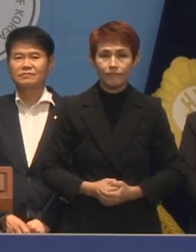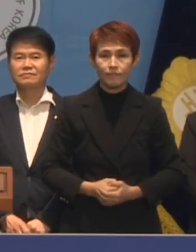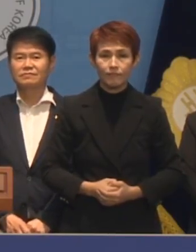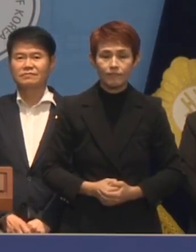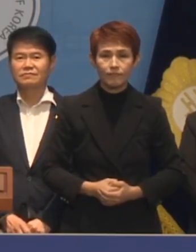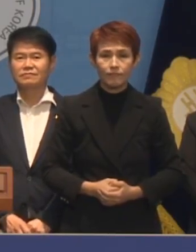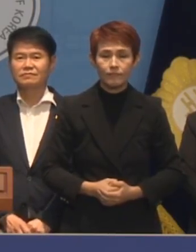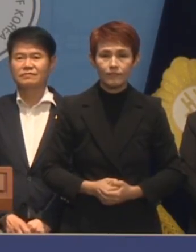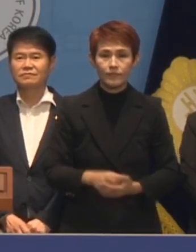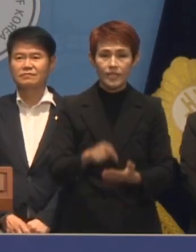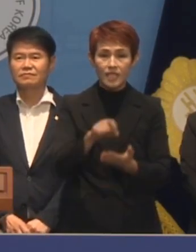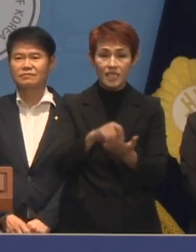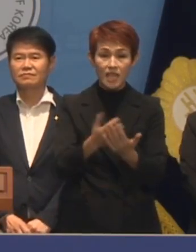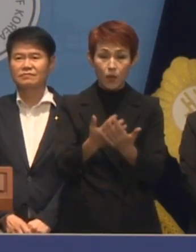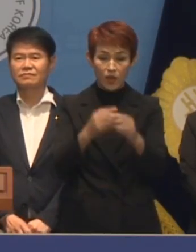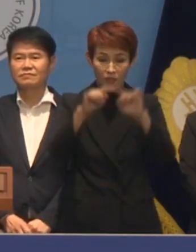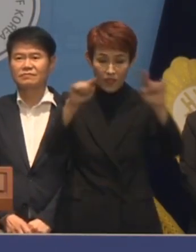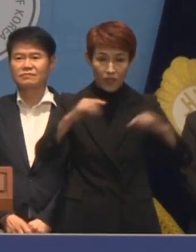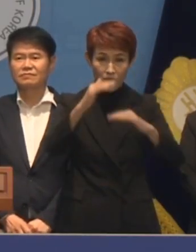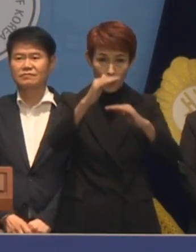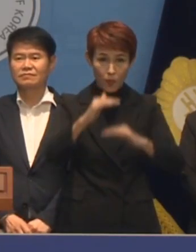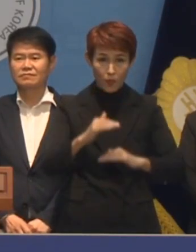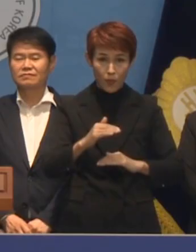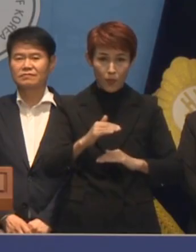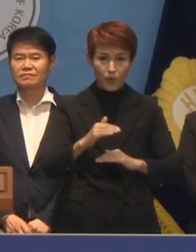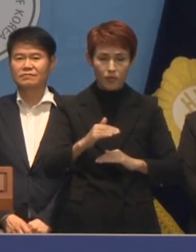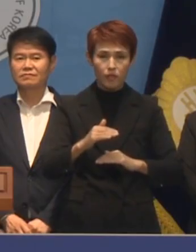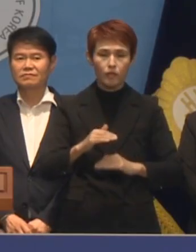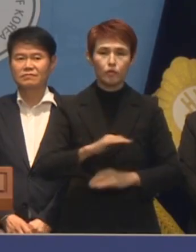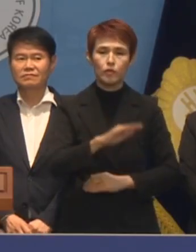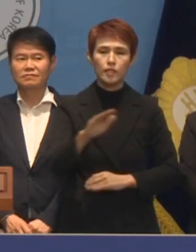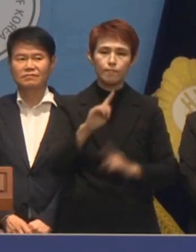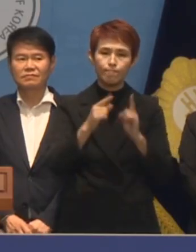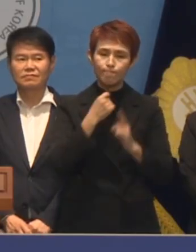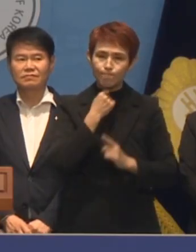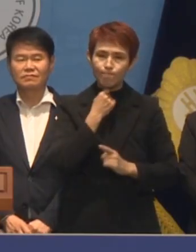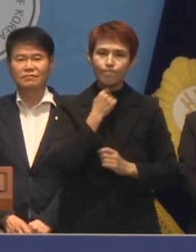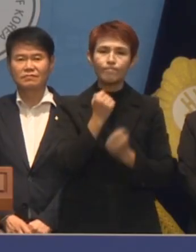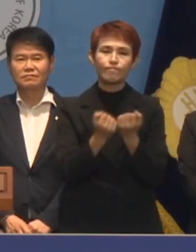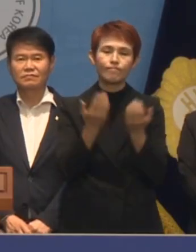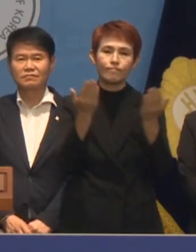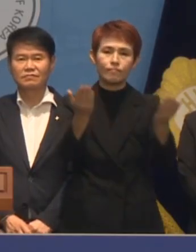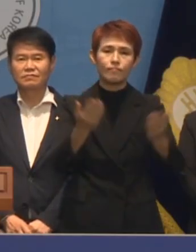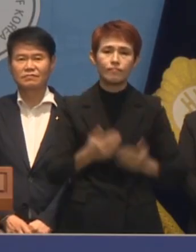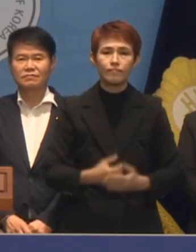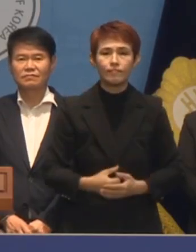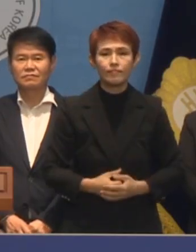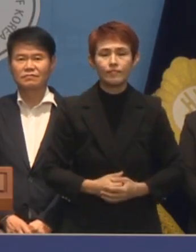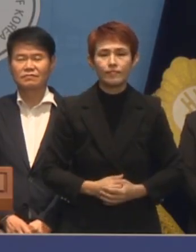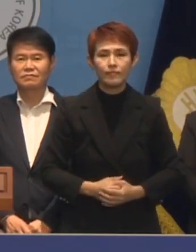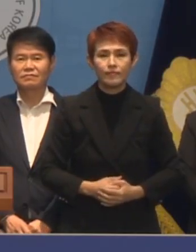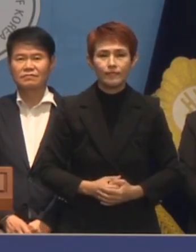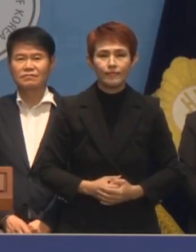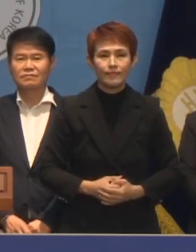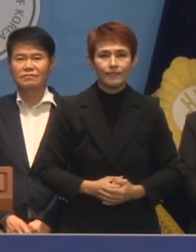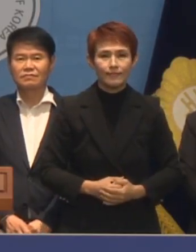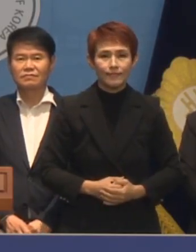저희들이 기자회견문을 통해서 저희의 입장을 전달하도록 하겠습니다.